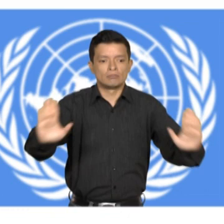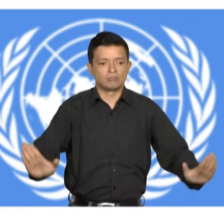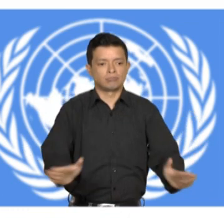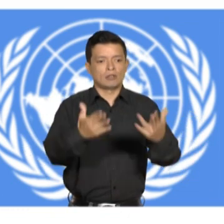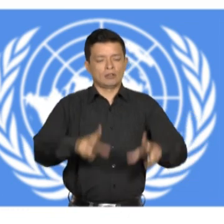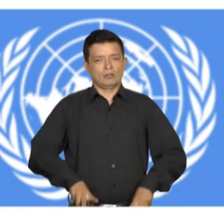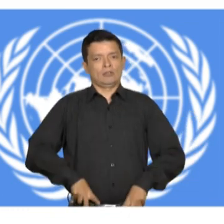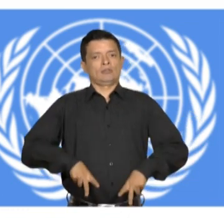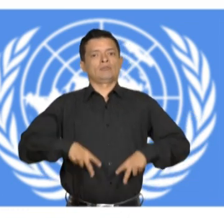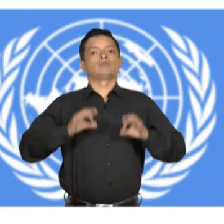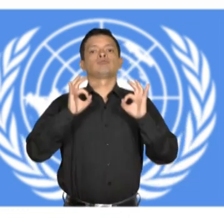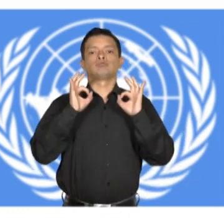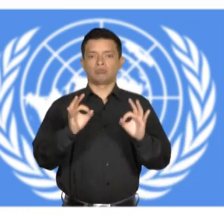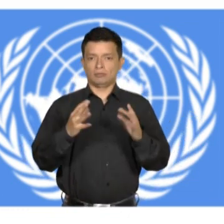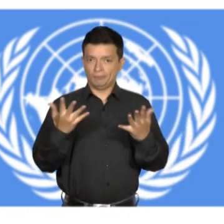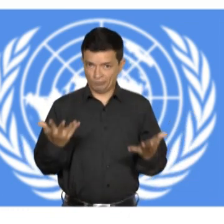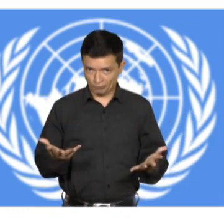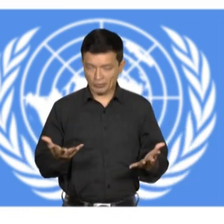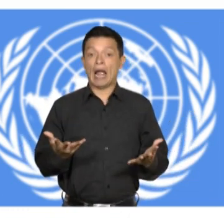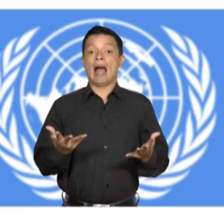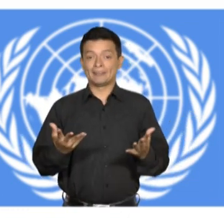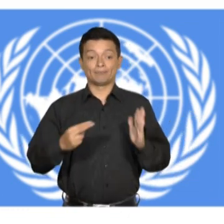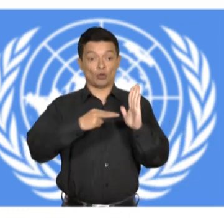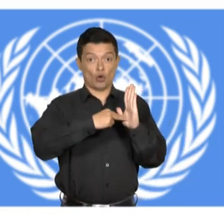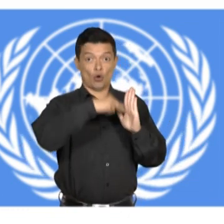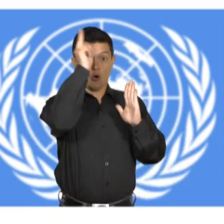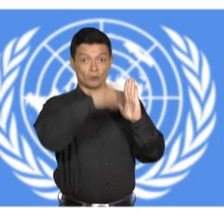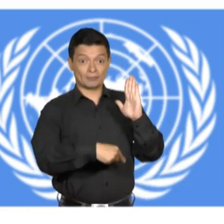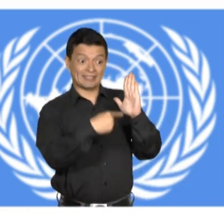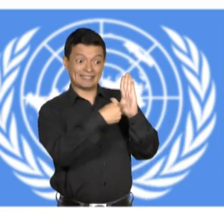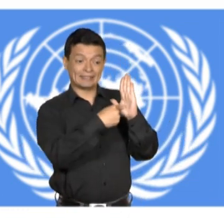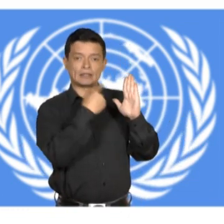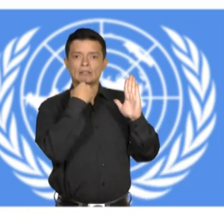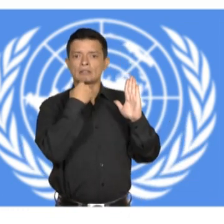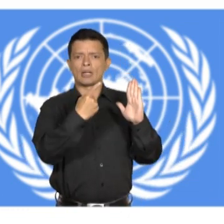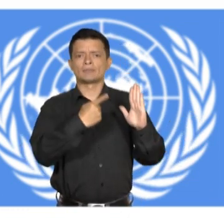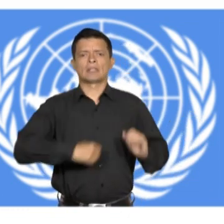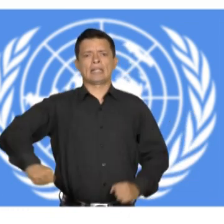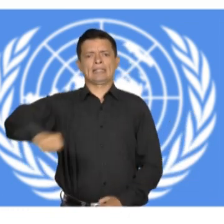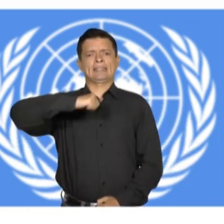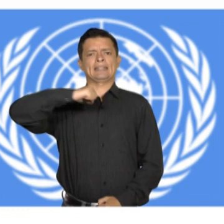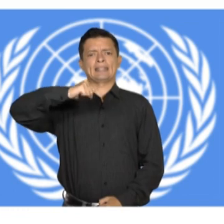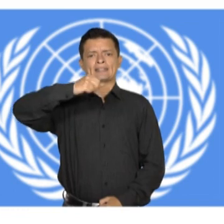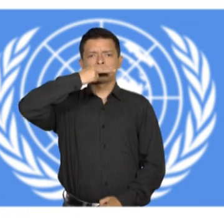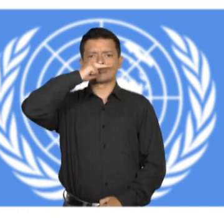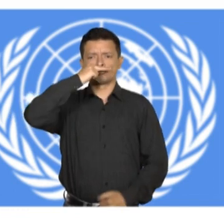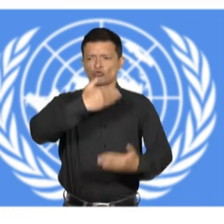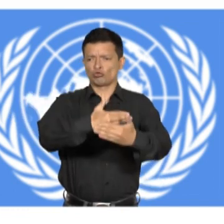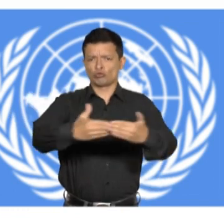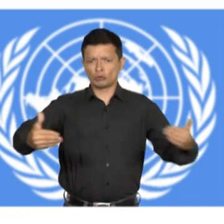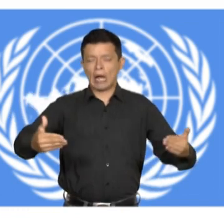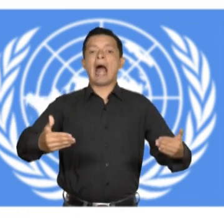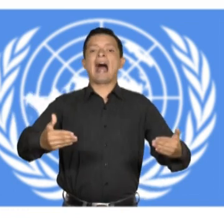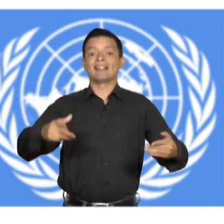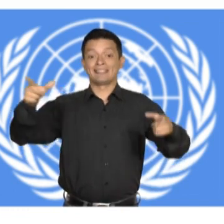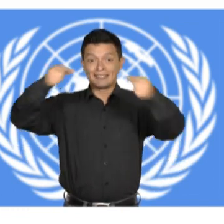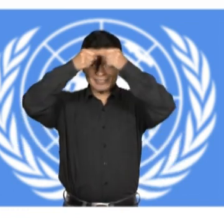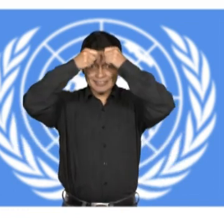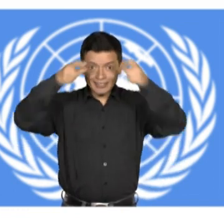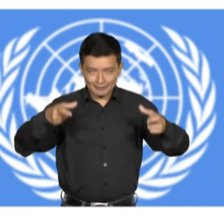obligaciones que a este respecto asumieron los Estados partes en la Convención sobre los Derechos del Niño.